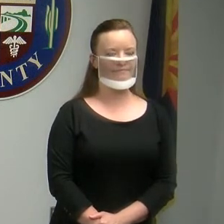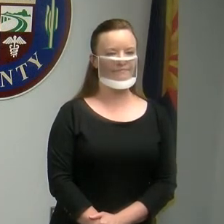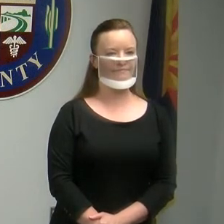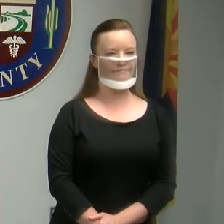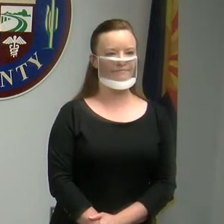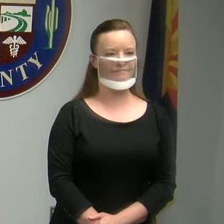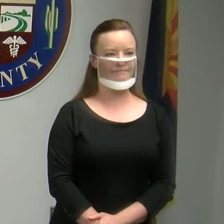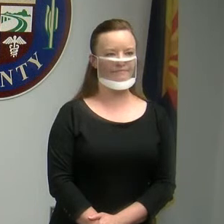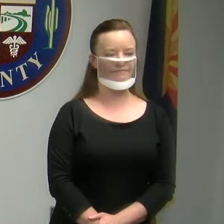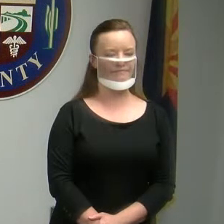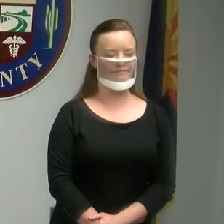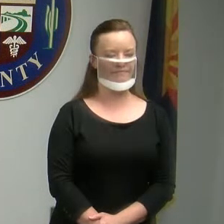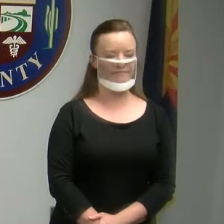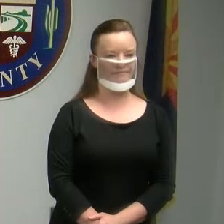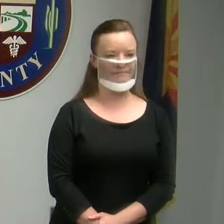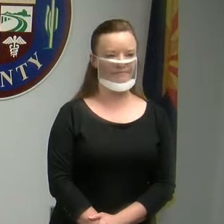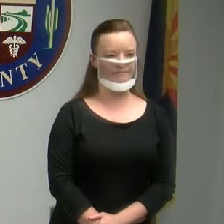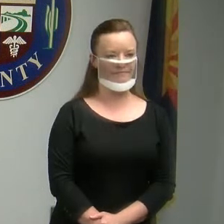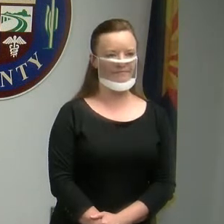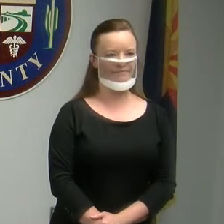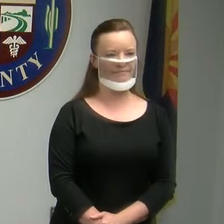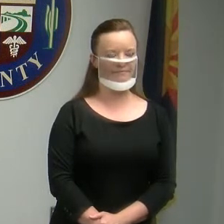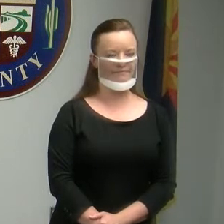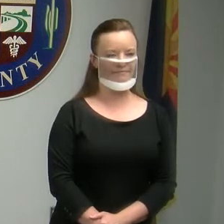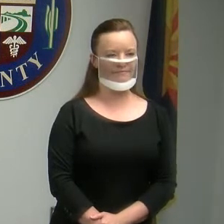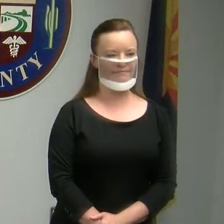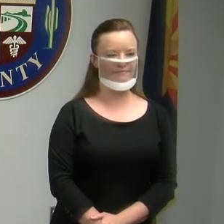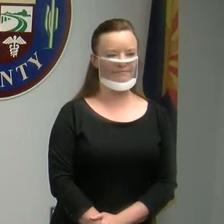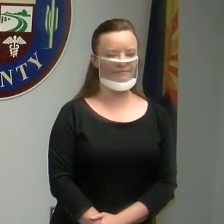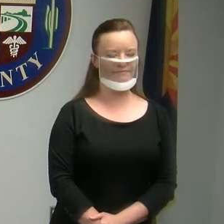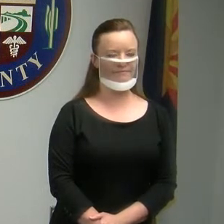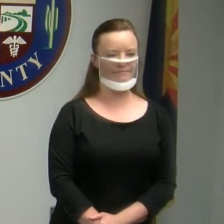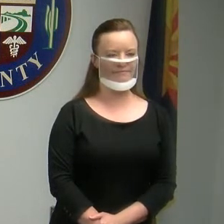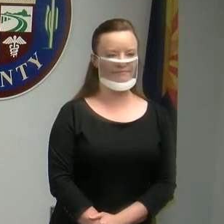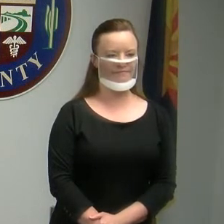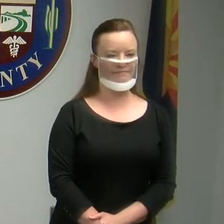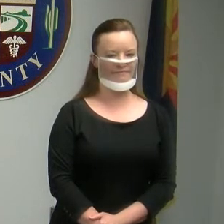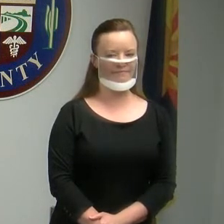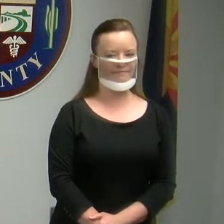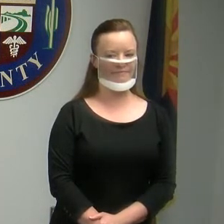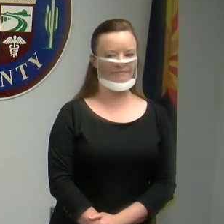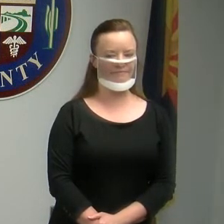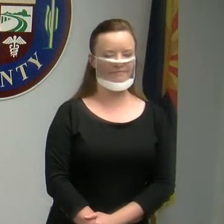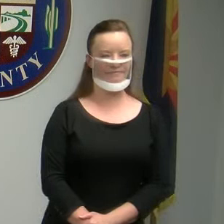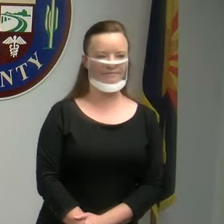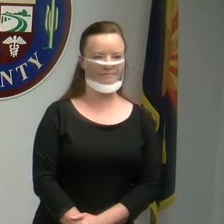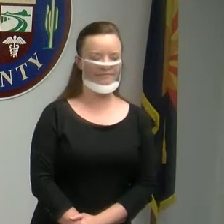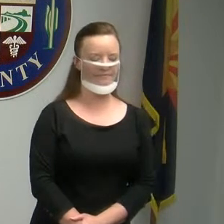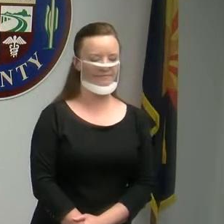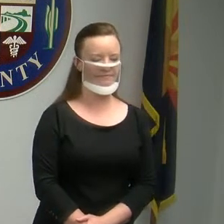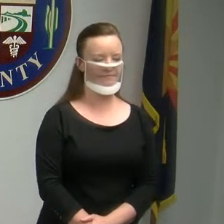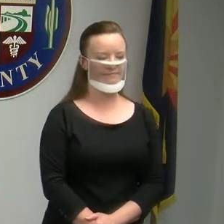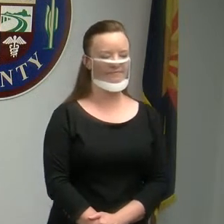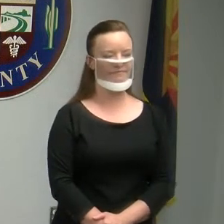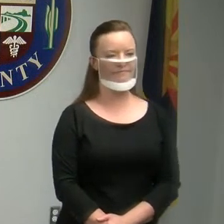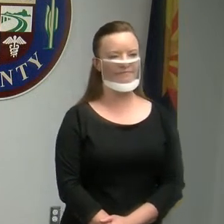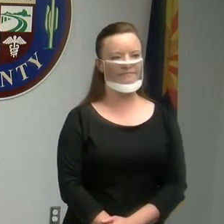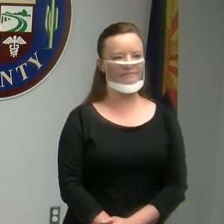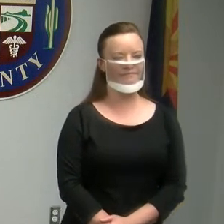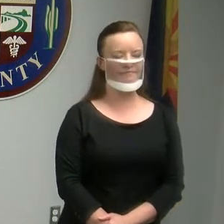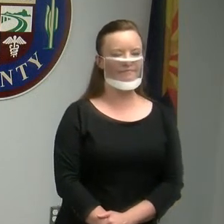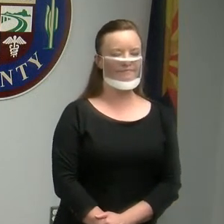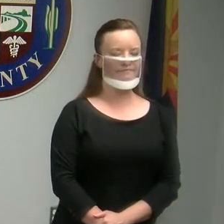en la morgue? Nosotros no le llamamos morgue porque no tenemos morgue en el condado de Maricopa. Sin embargo, el médico forense al momento cuenta con